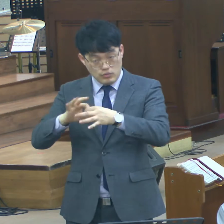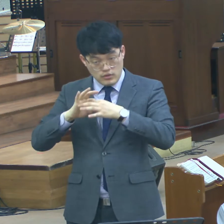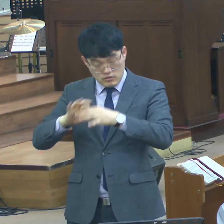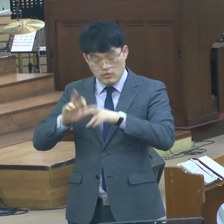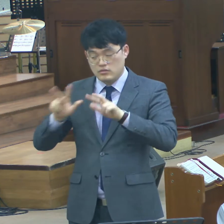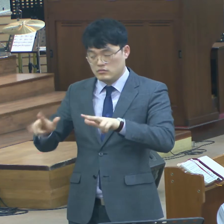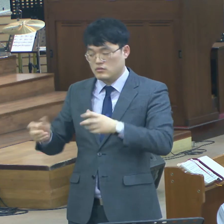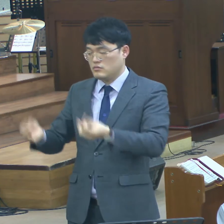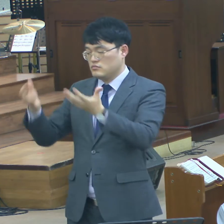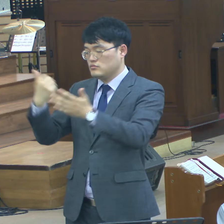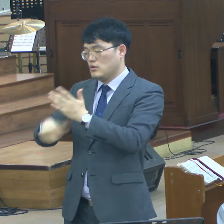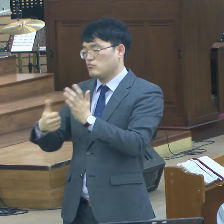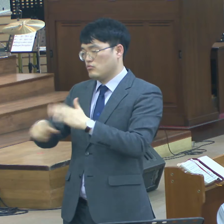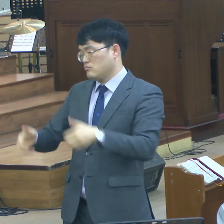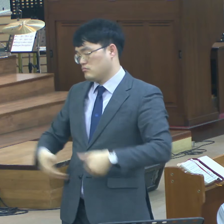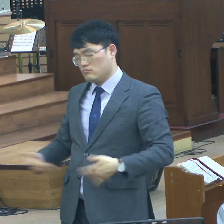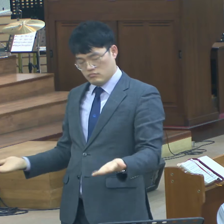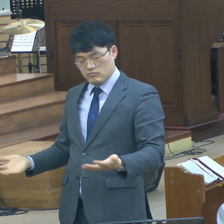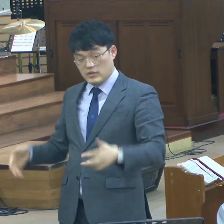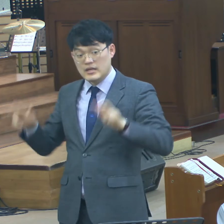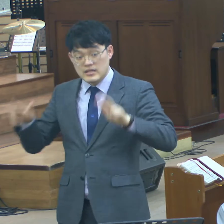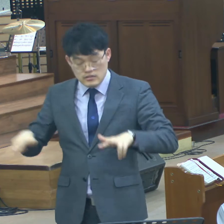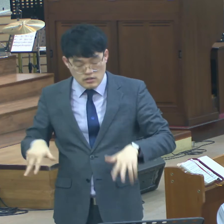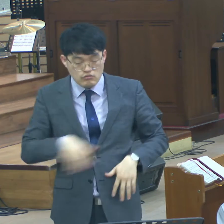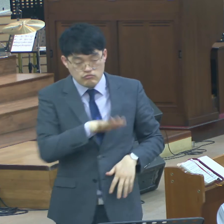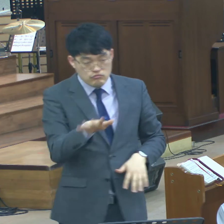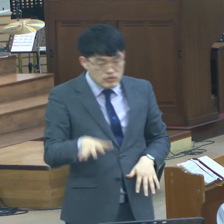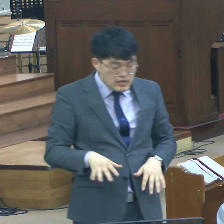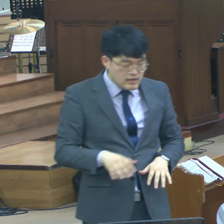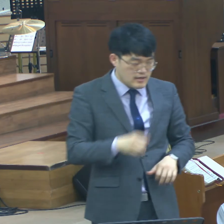연결할 수 있다면 소제밖에 남아있잖아요.